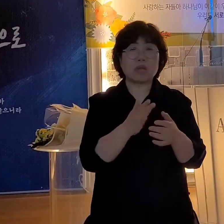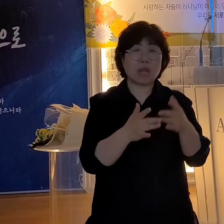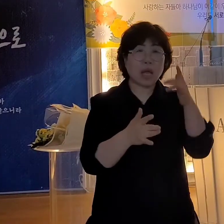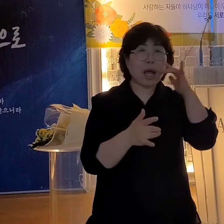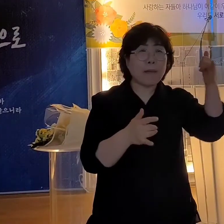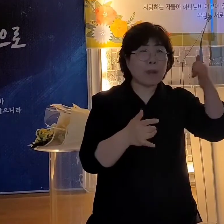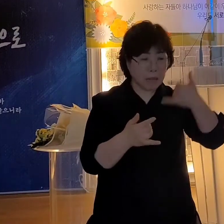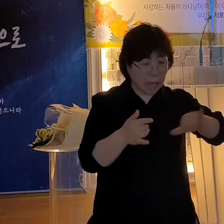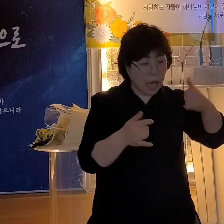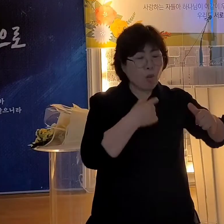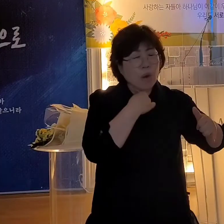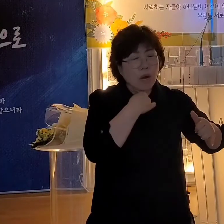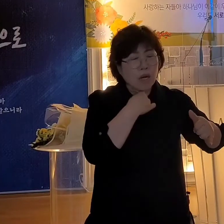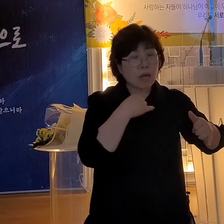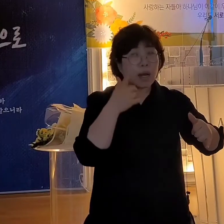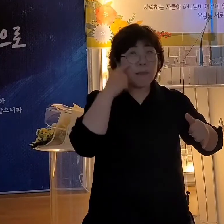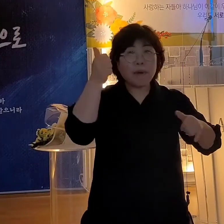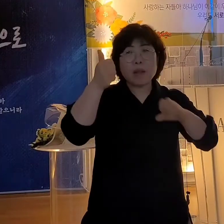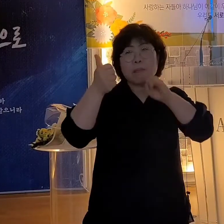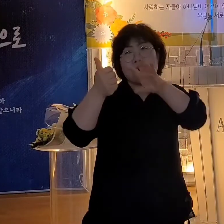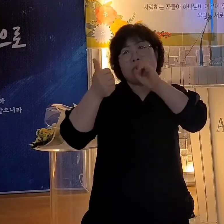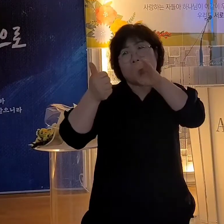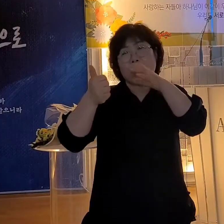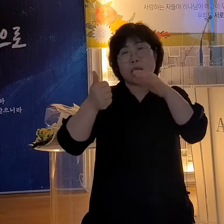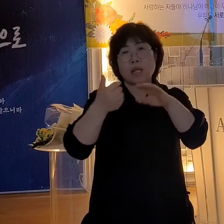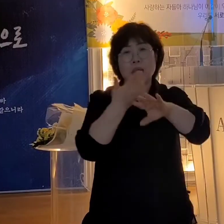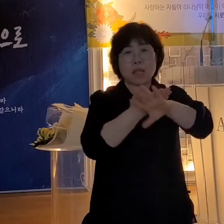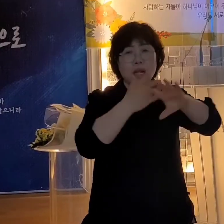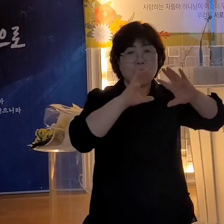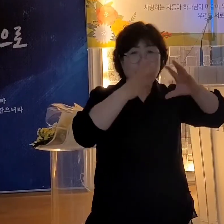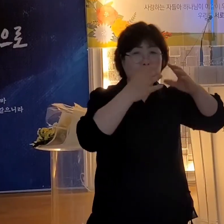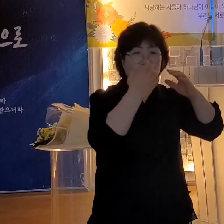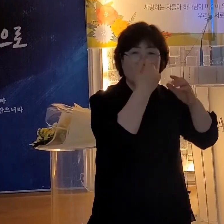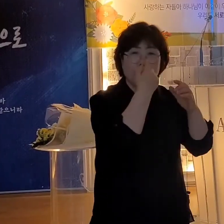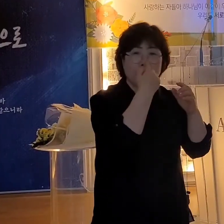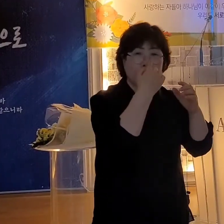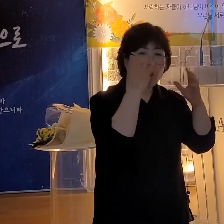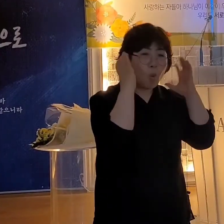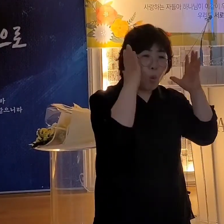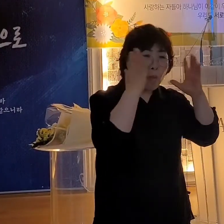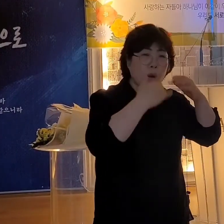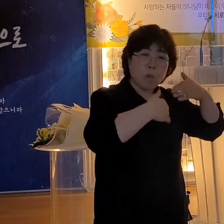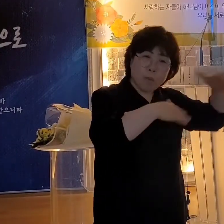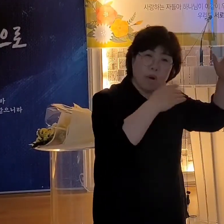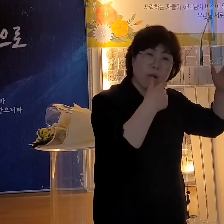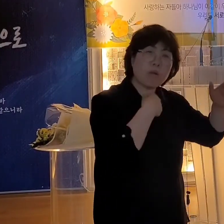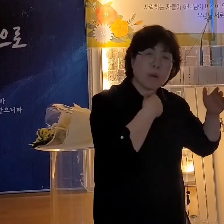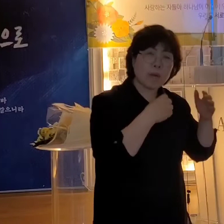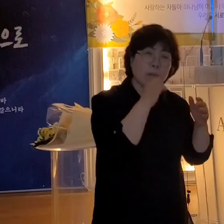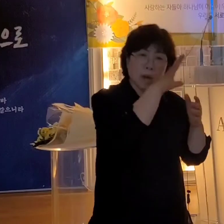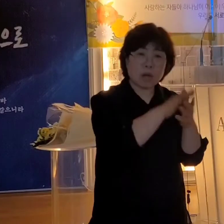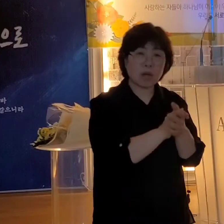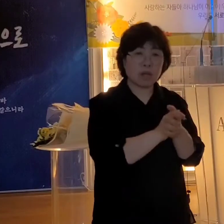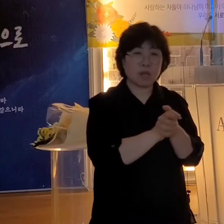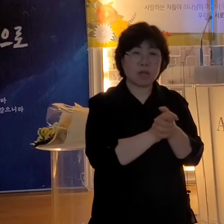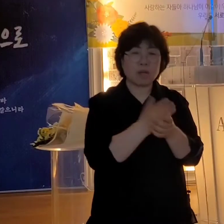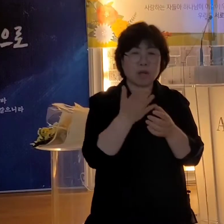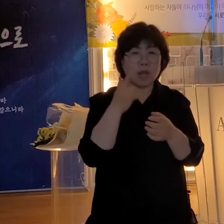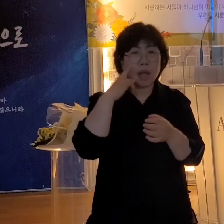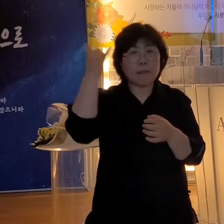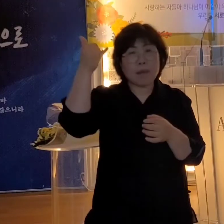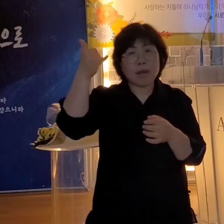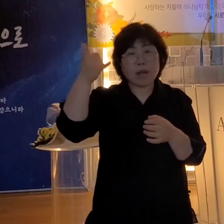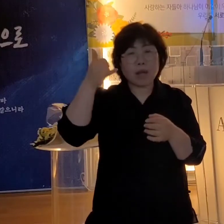진짜 아빠들 미치겠어. 나 인구는 학부모 면담 때 담임 선생님에게 눈사람 이용권을 천지로 줬는데